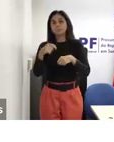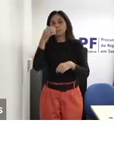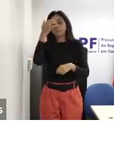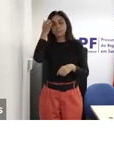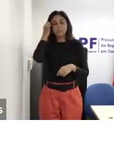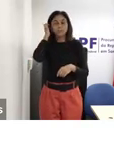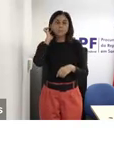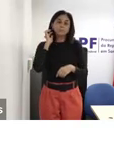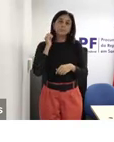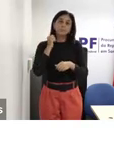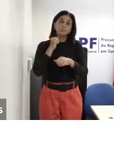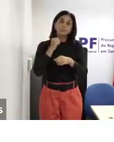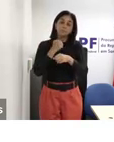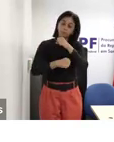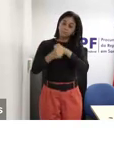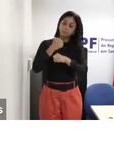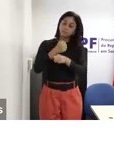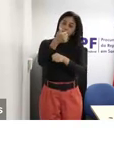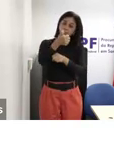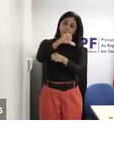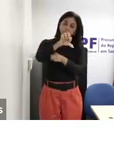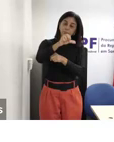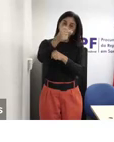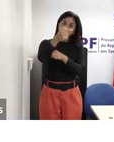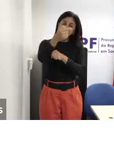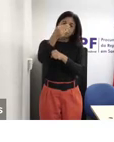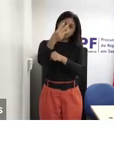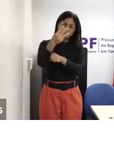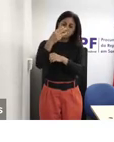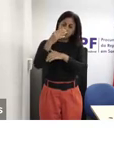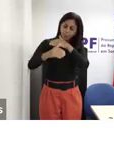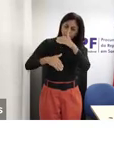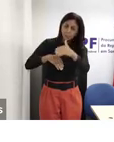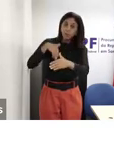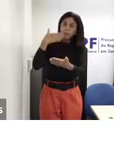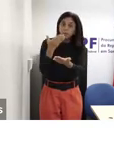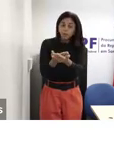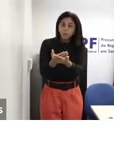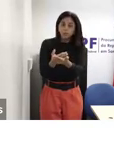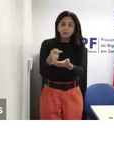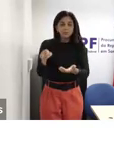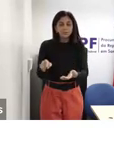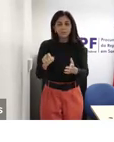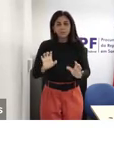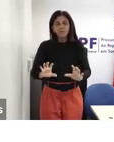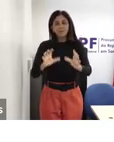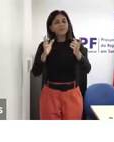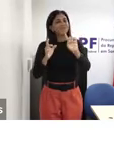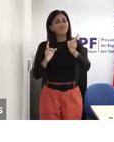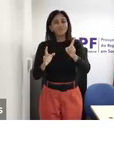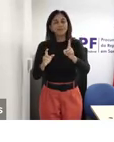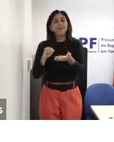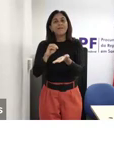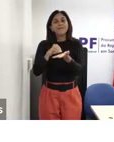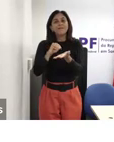73 nós temos pouco que comemorar no Brasil o Brasil ainda é o segundo lugar no mundo em